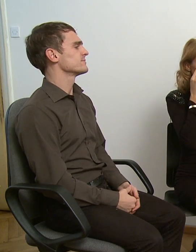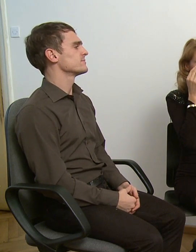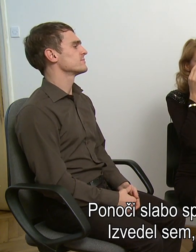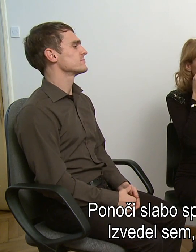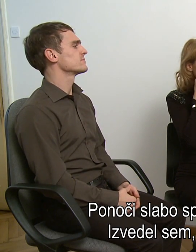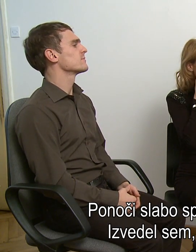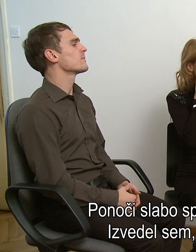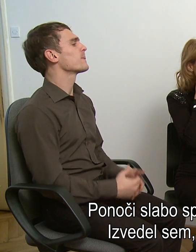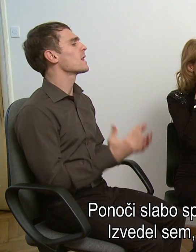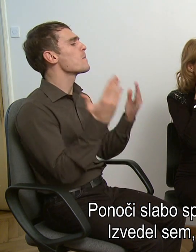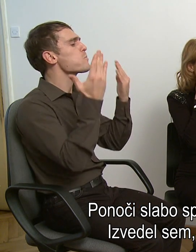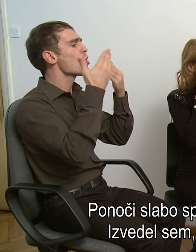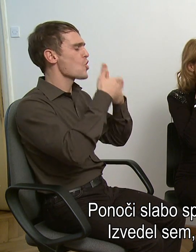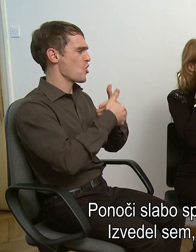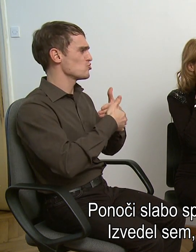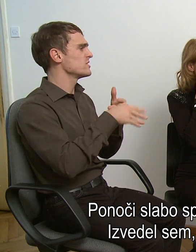Ponoči slabo spim.